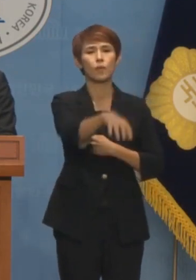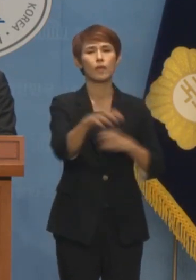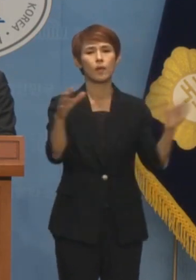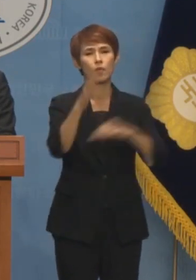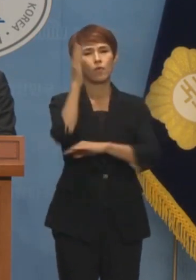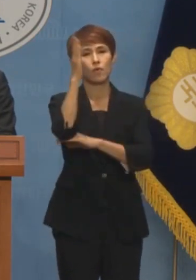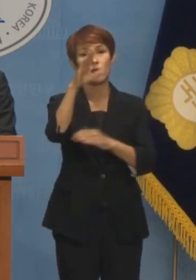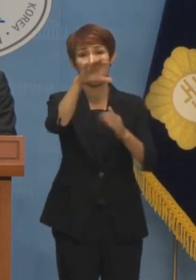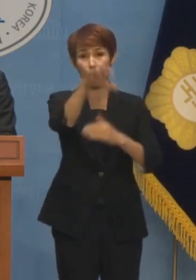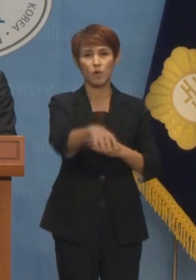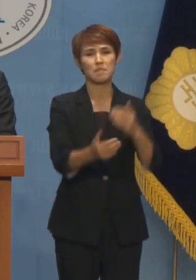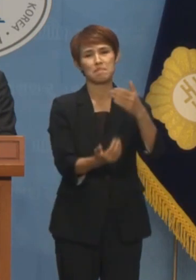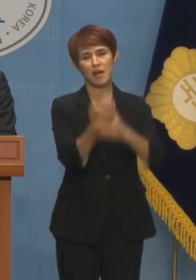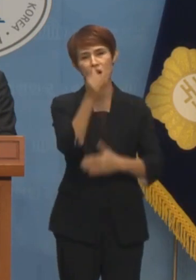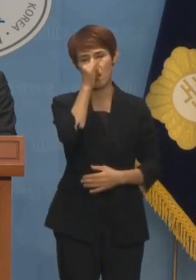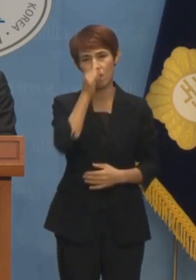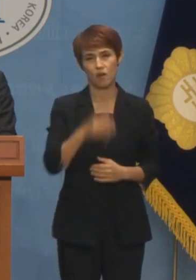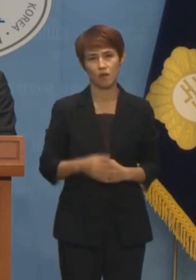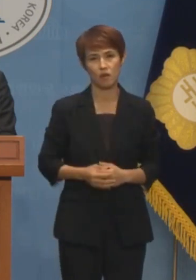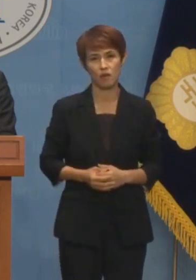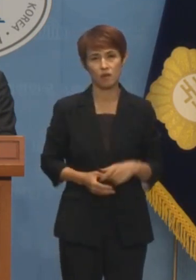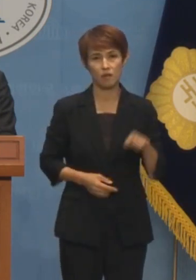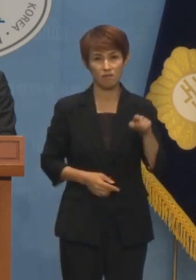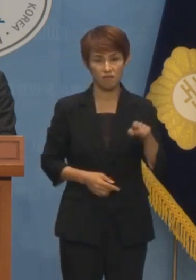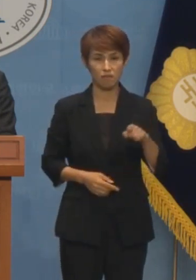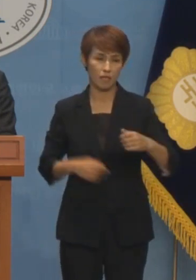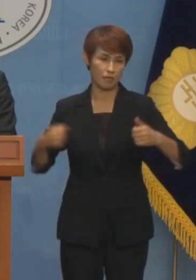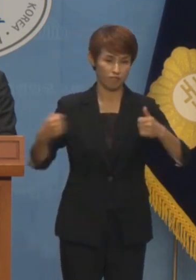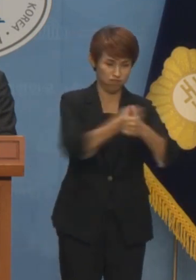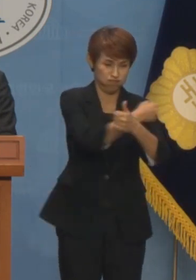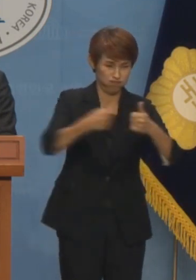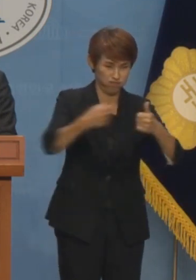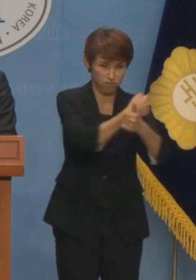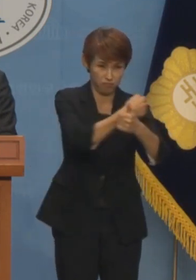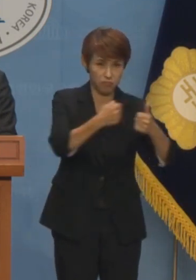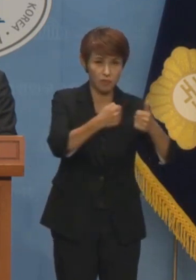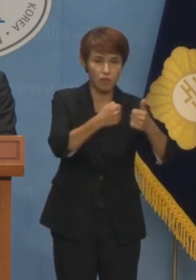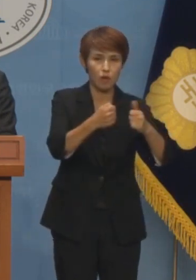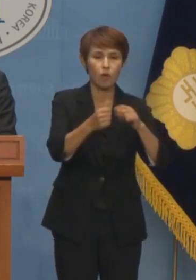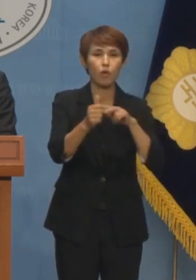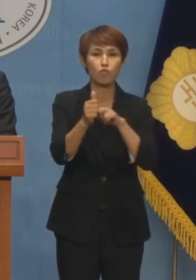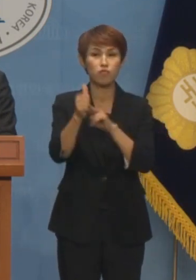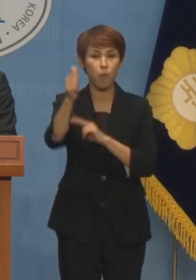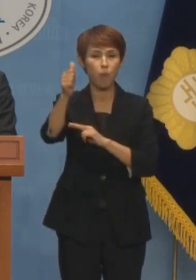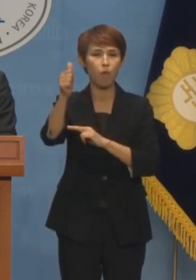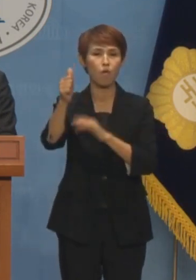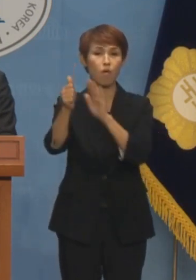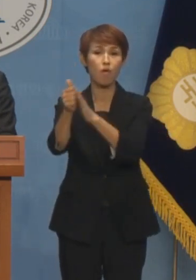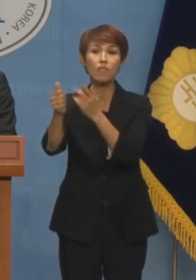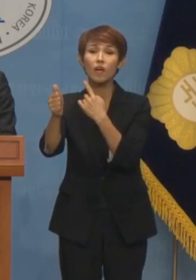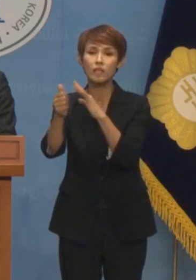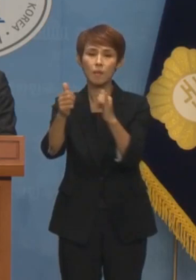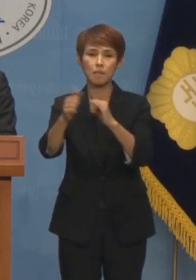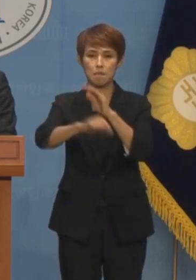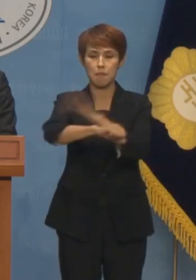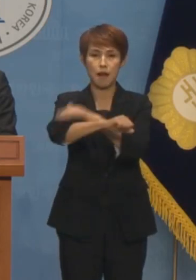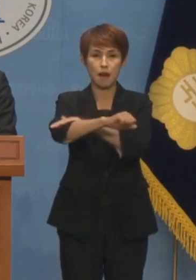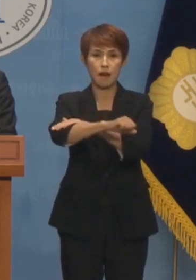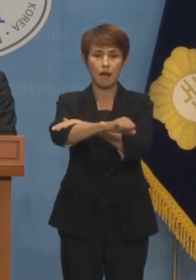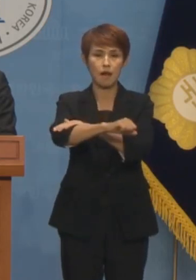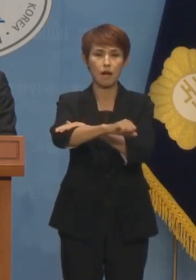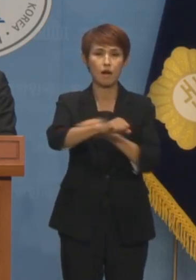발생했습니다. 장내에서 발생한 일방적인 폭행은 한 후보 측 지지자였던 황 모 씨가 팔꿈치로